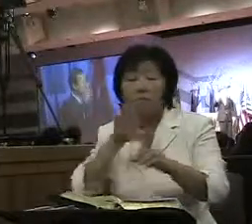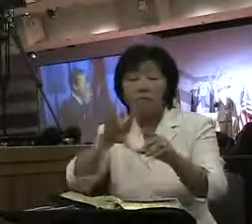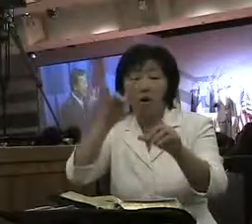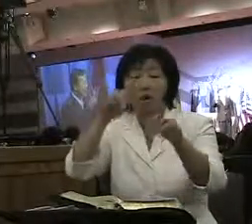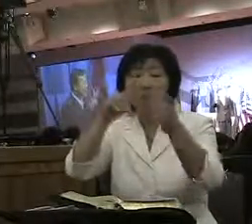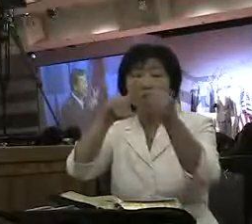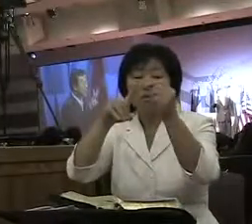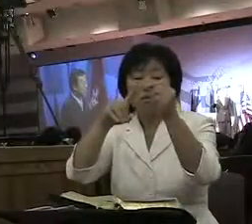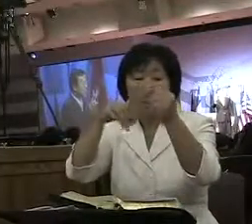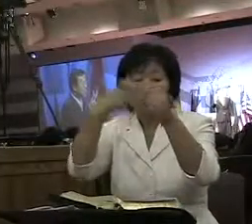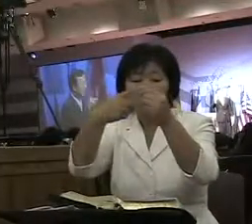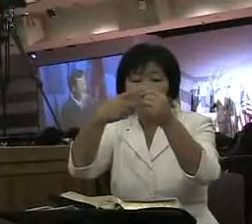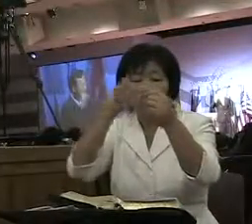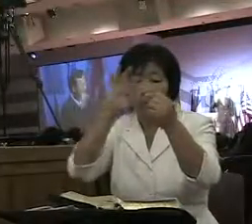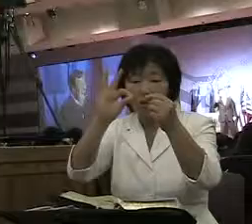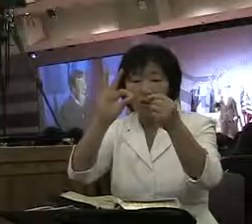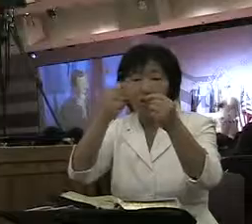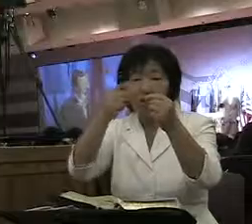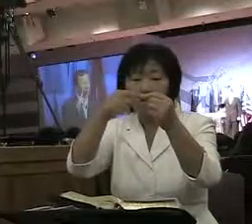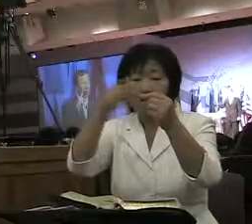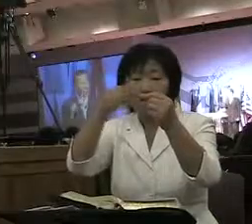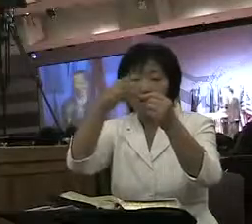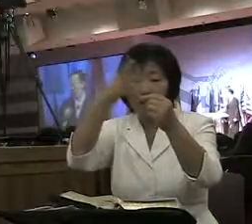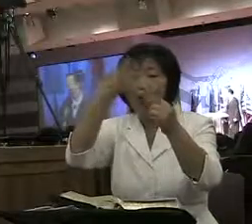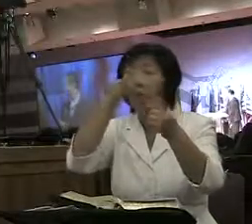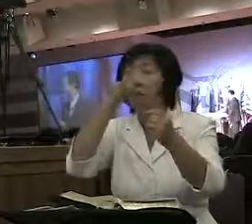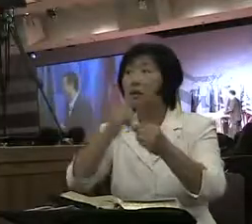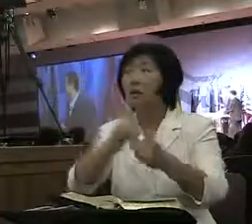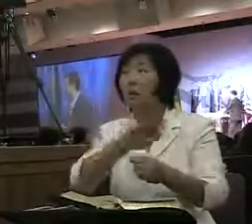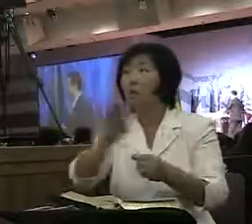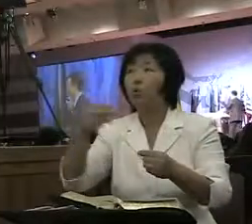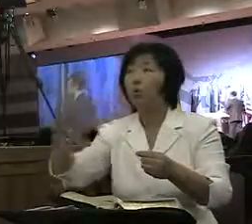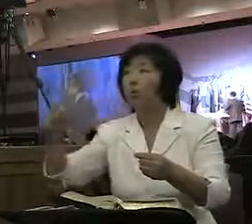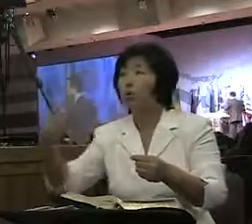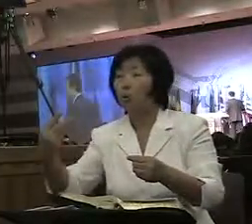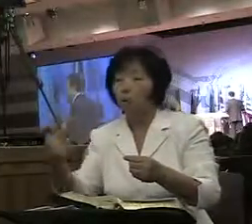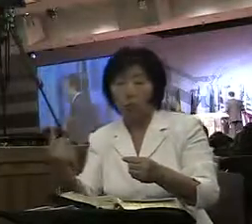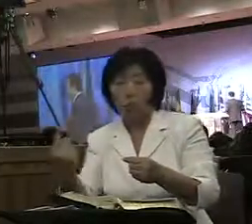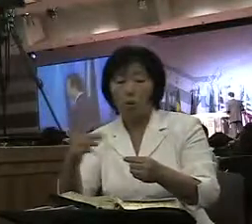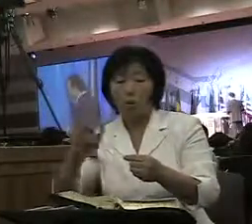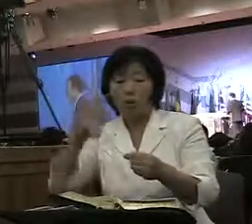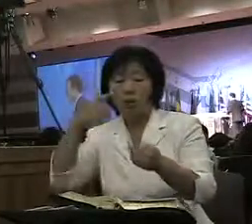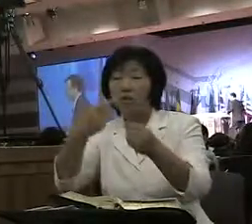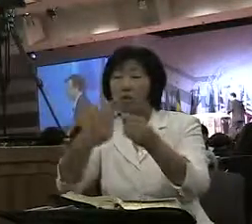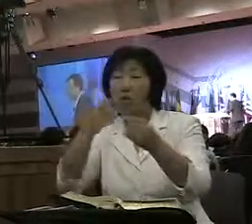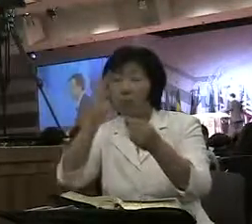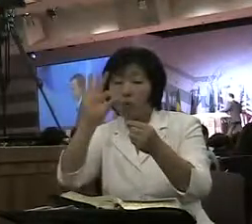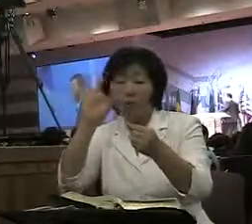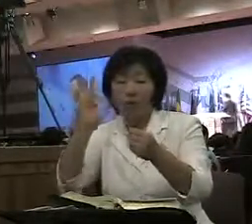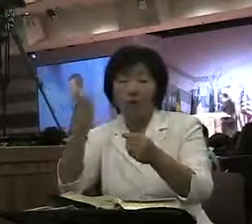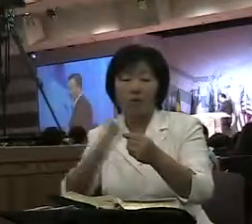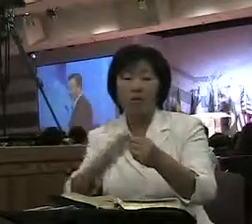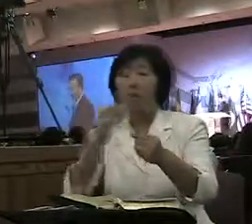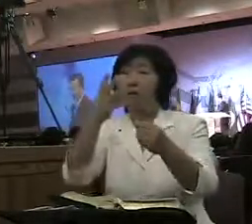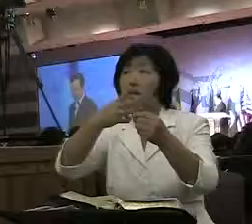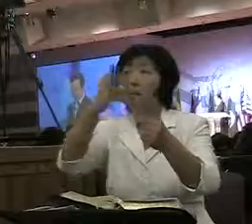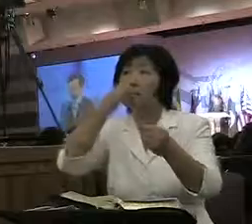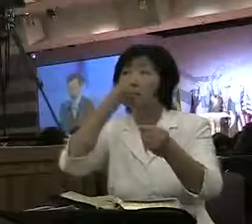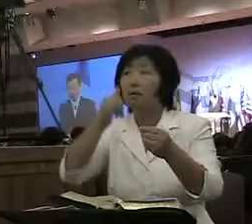되는 세 가지가 있었습니다. 우리도 콜링을 받기 위해서 먼저 보아야 될 것 세 가지가